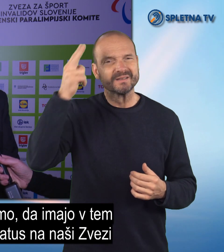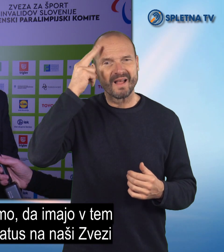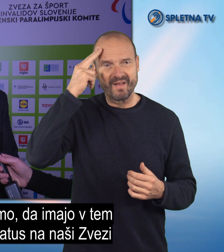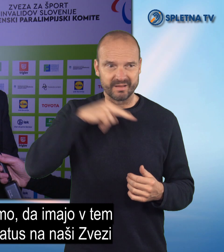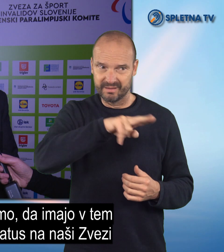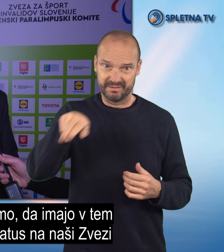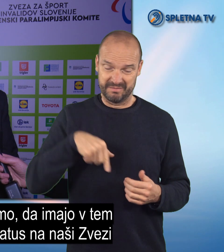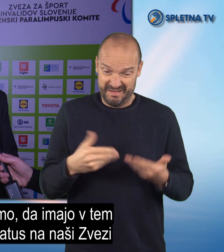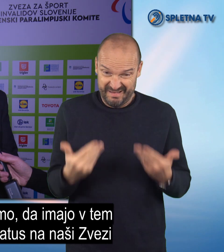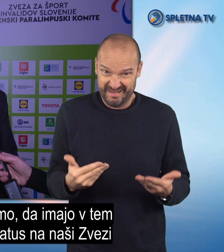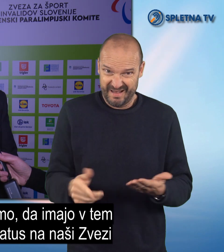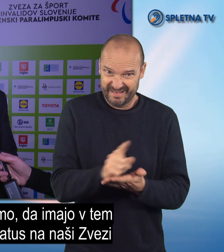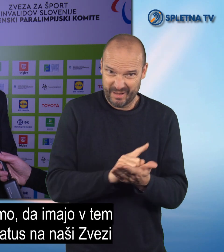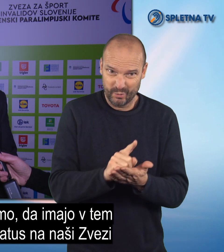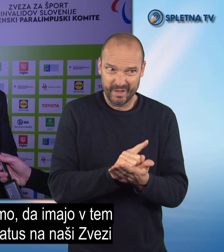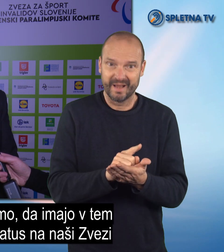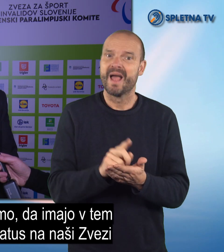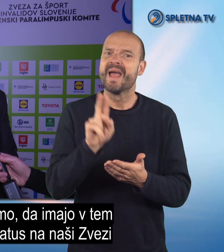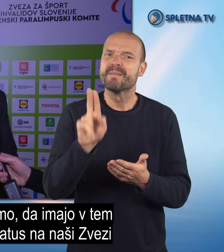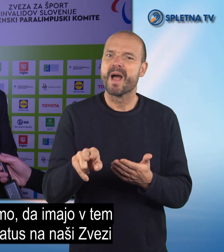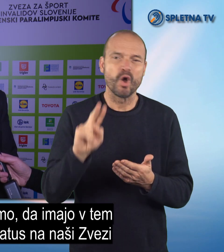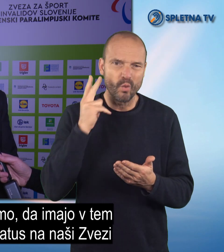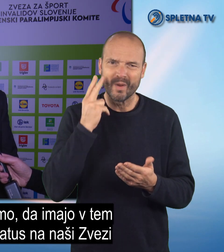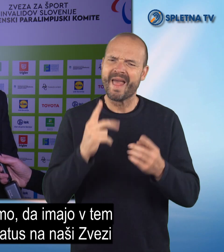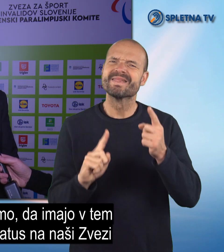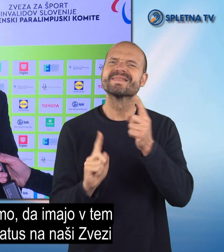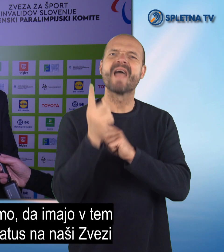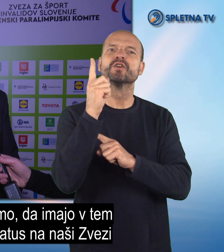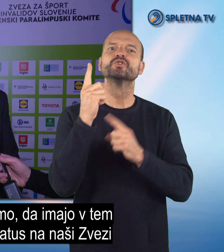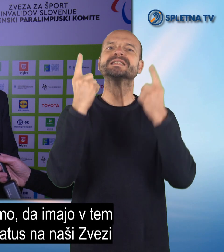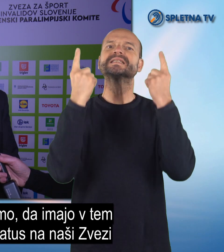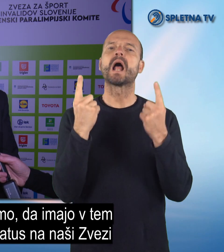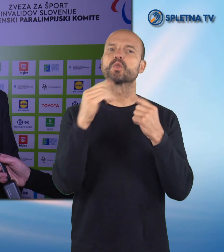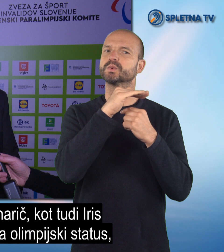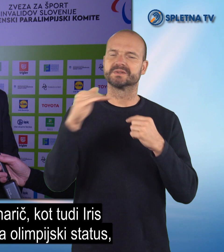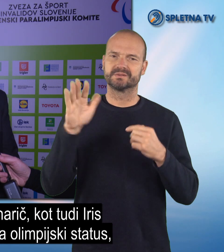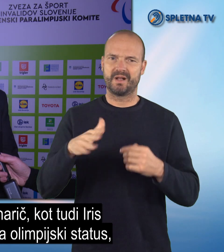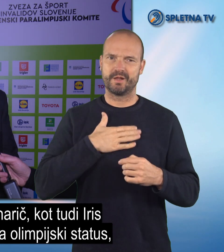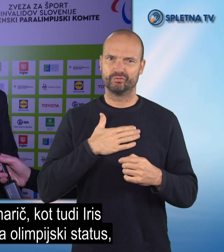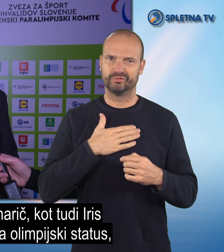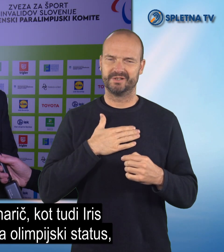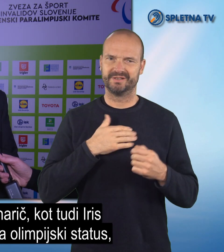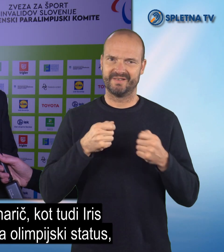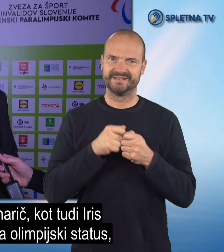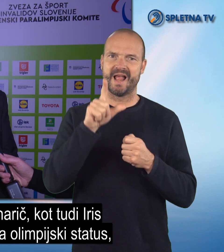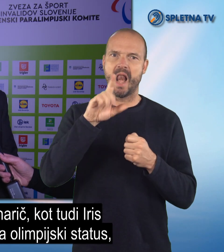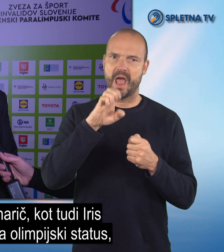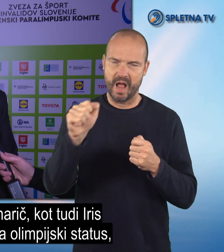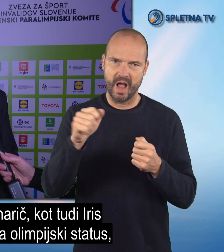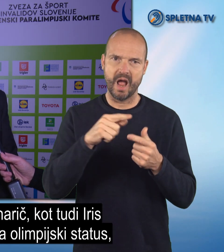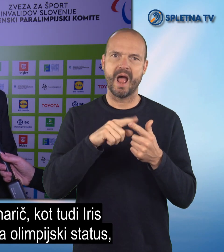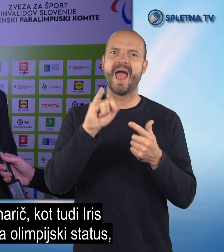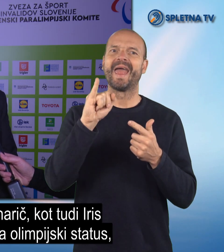Zavedati se moramo, da v bistvu v tem trenutku imajo najvišji status na naši zvezi, tako Leja